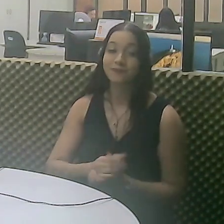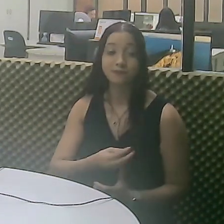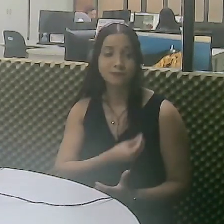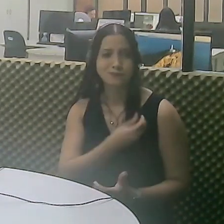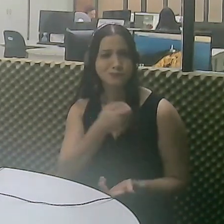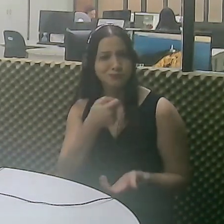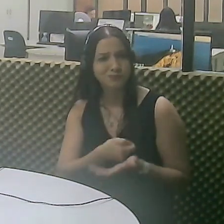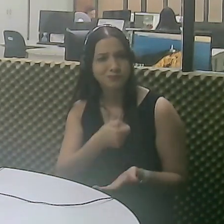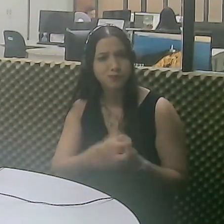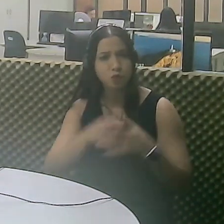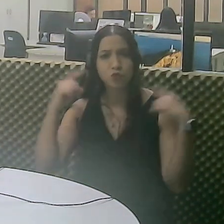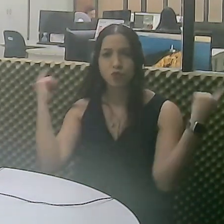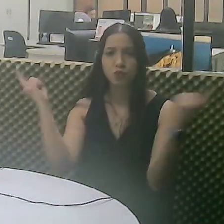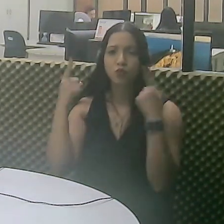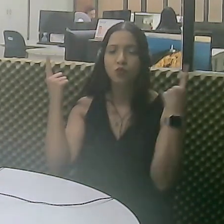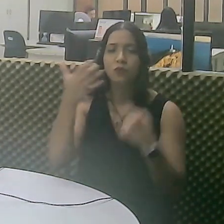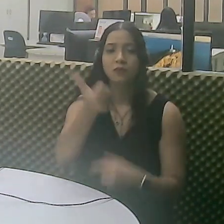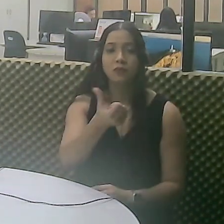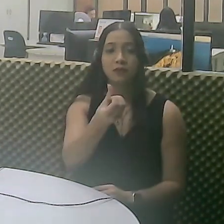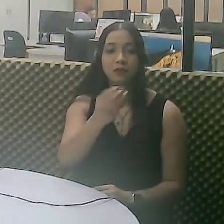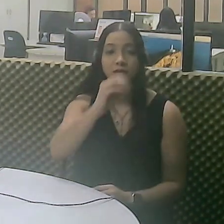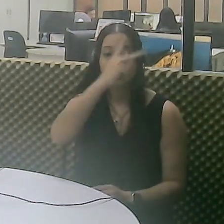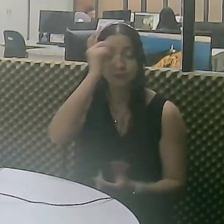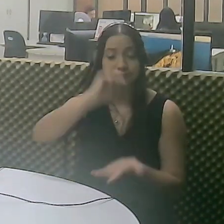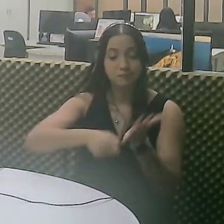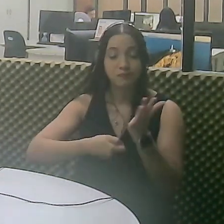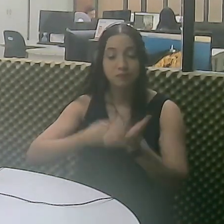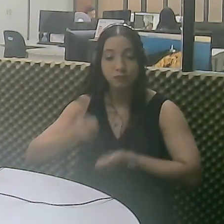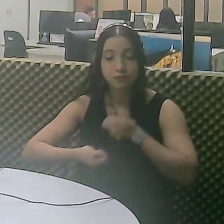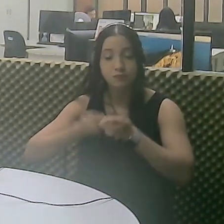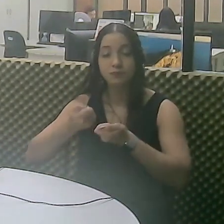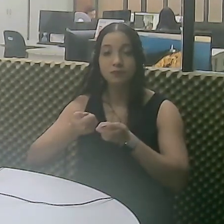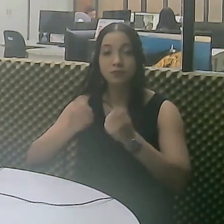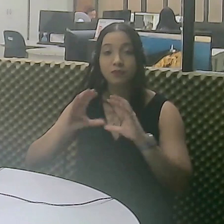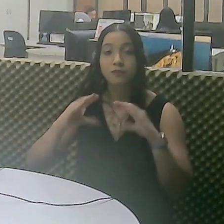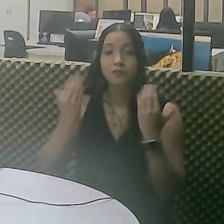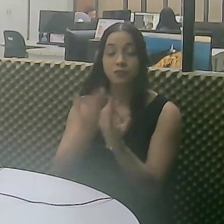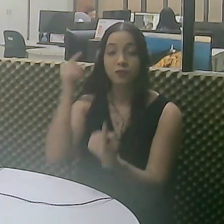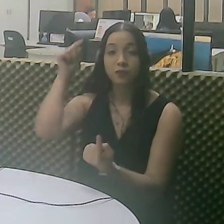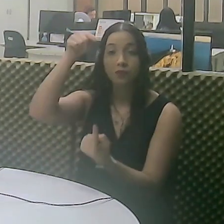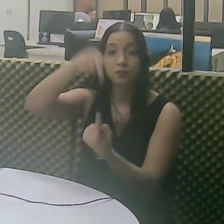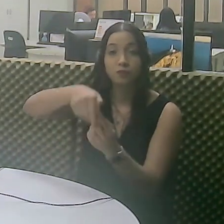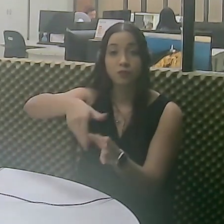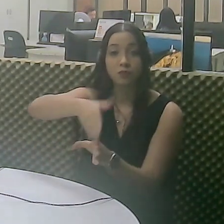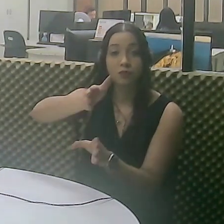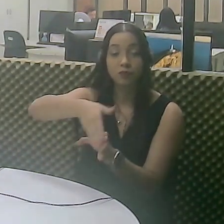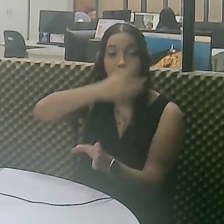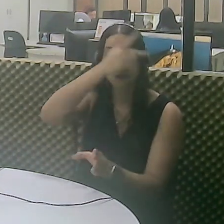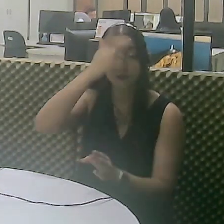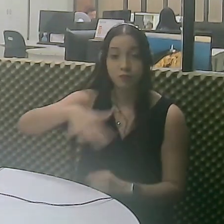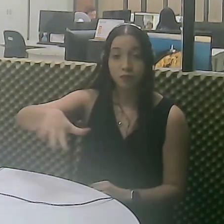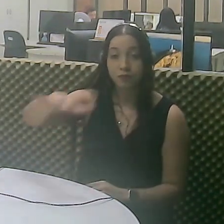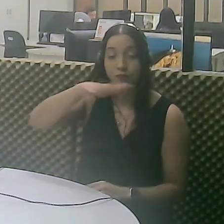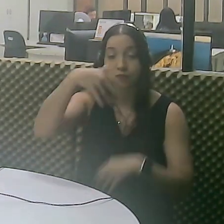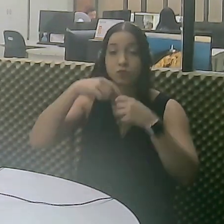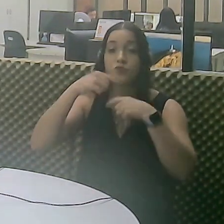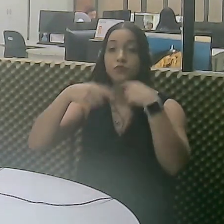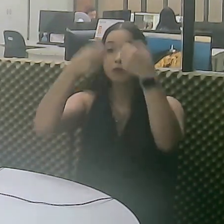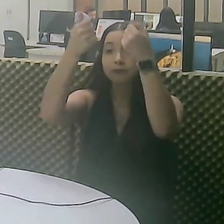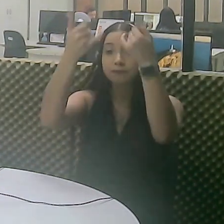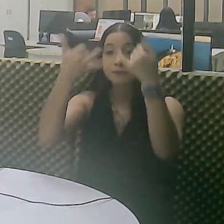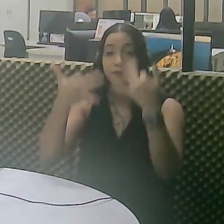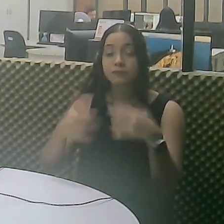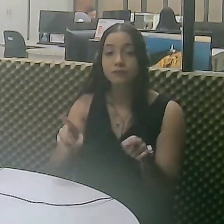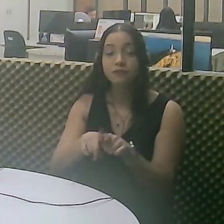presença obrigatória de todos os 160 inscritos na corrida. O congresso tem o objetivo de orientar os participantes, esclarecer dúvidas